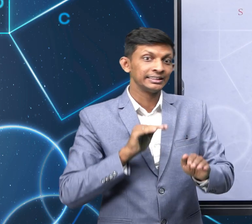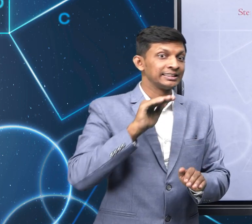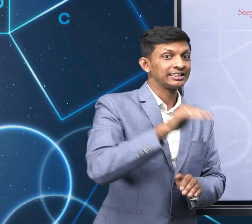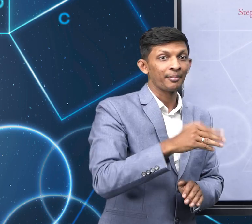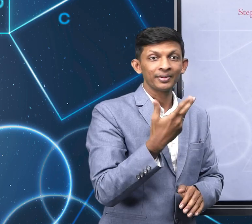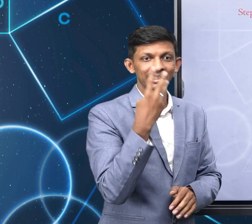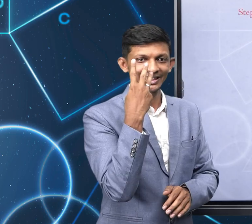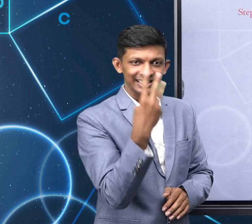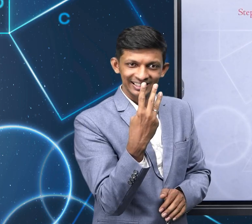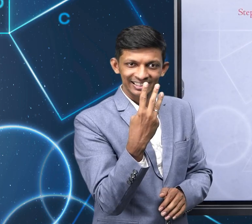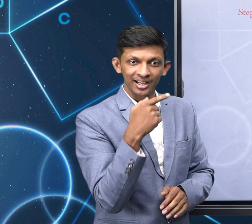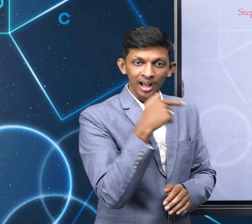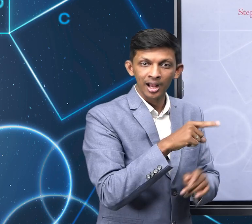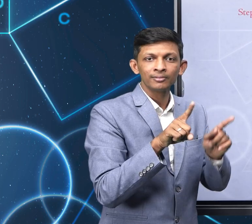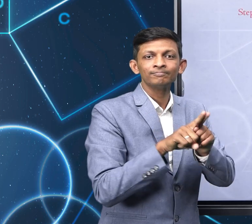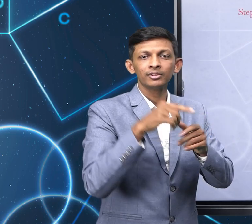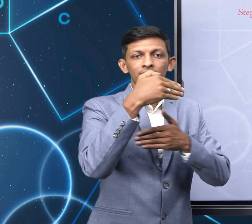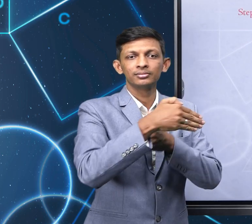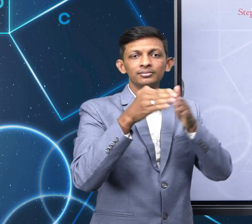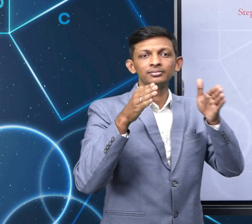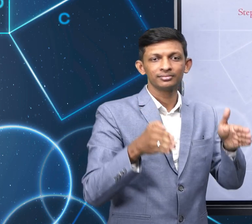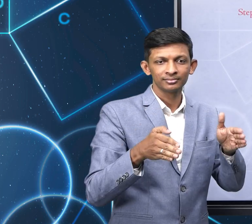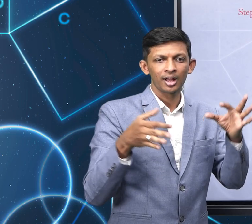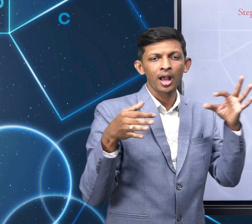चरण 3, संबंधित कोपऱ्यांमध्ये सामील व्हा.